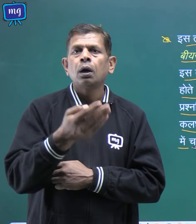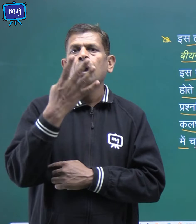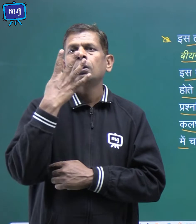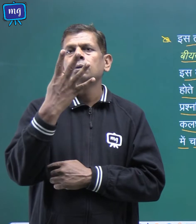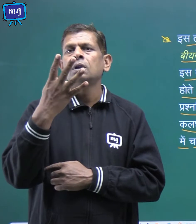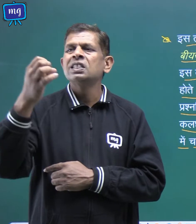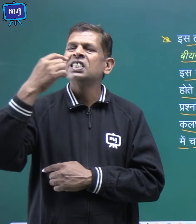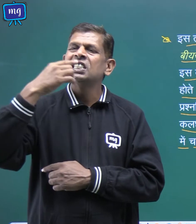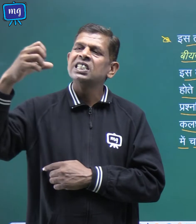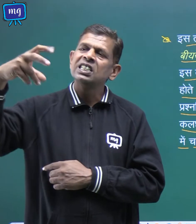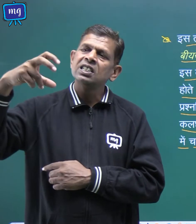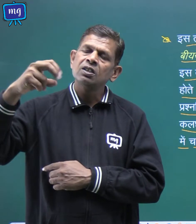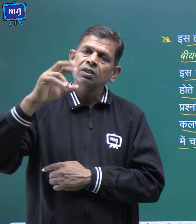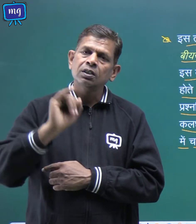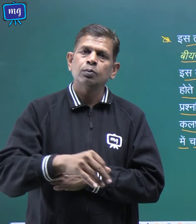4 तारे होते हैं।